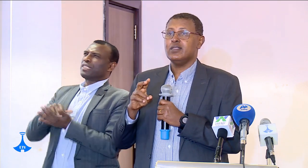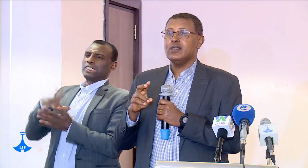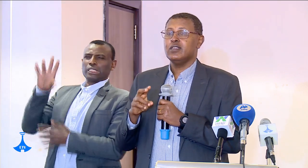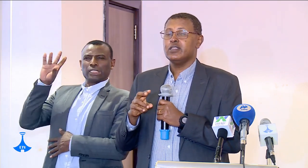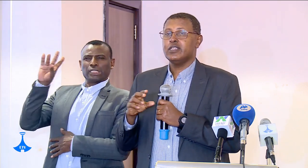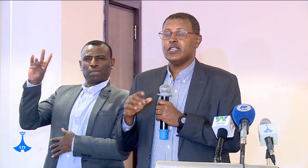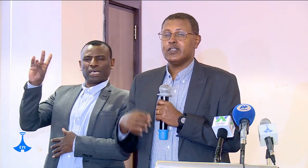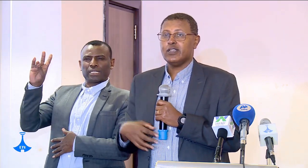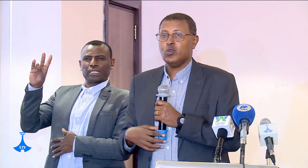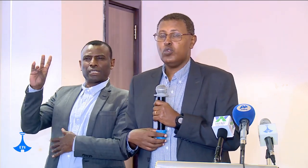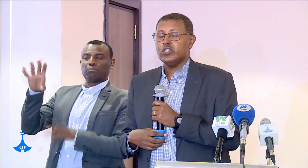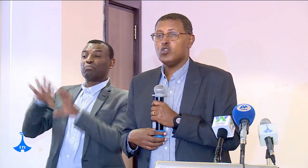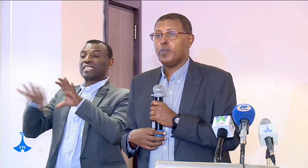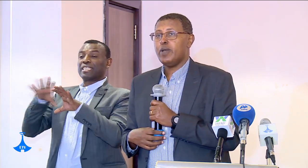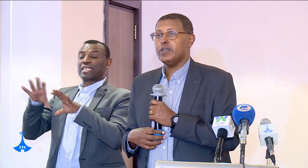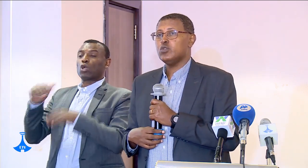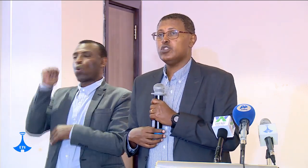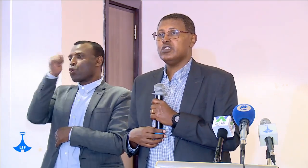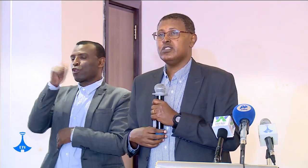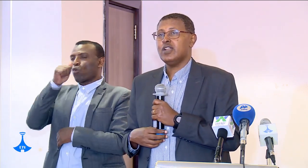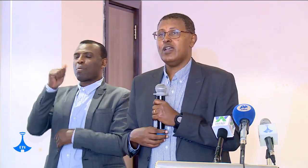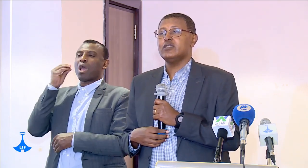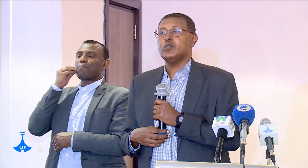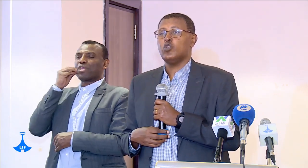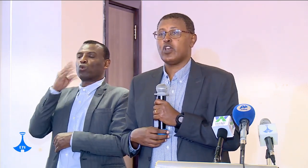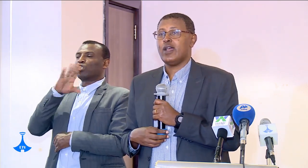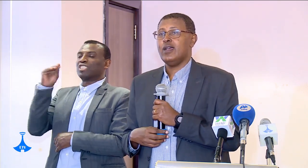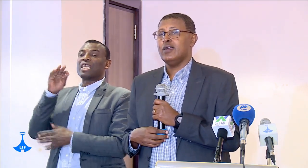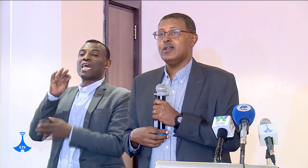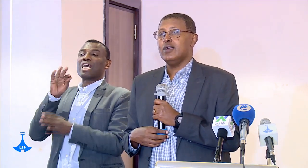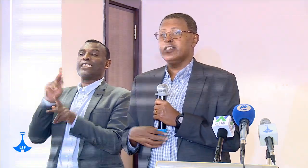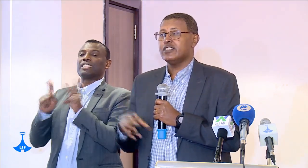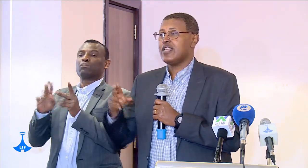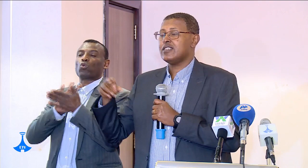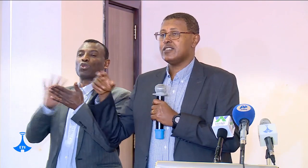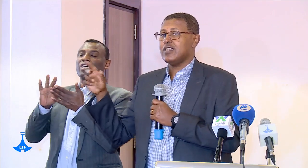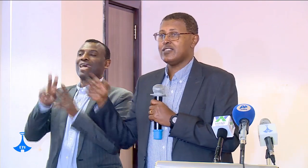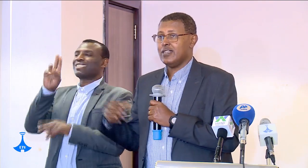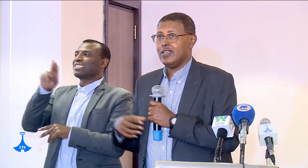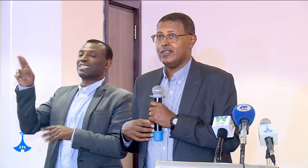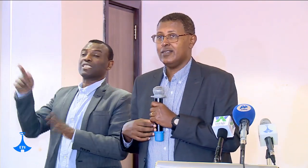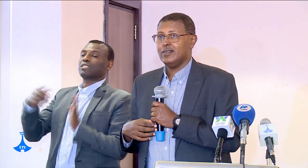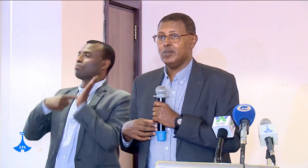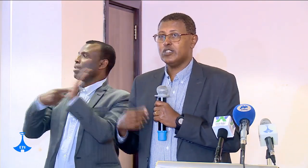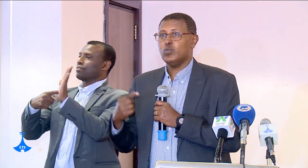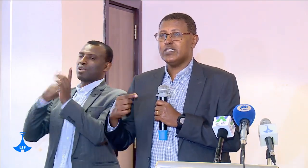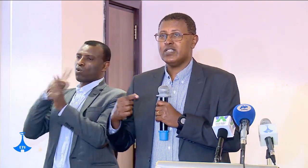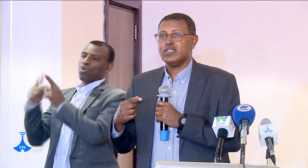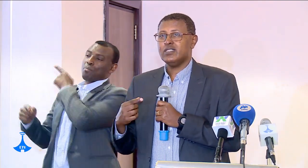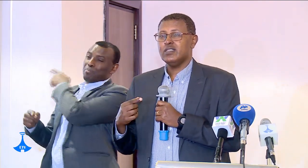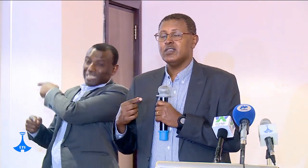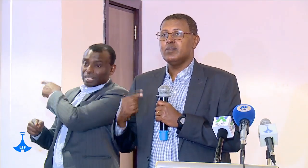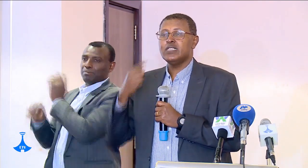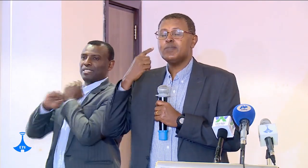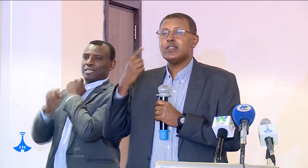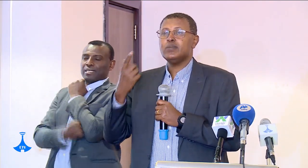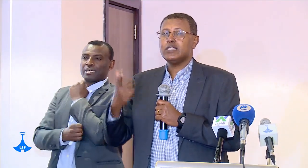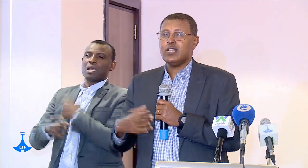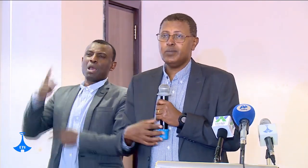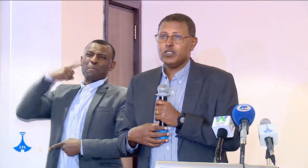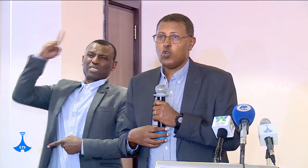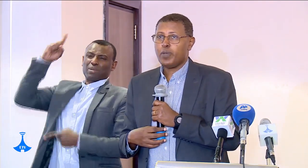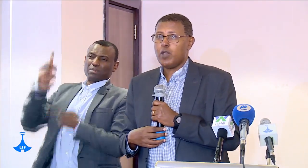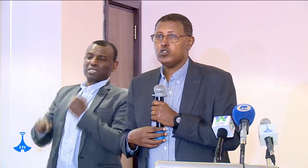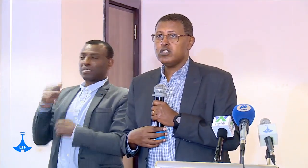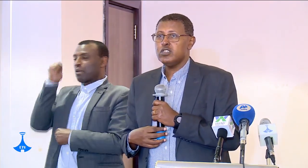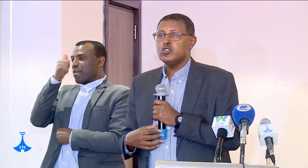በ2007 የተደረገው ኢትዮጵያ ቤቶች እና ህዝብ ቆጠራ ስታቲስቲክስ ያሳያል። በዚሁ መሰረት መስማት